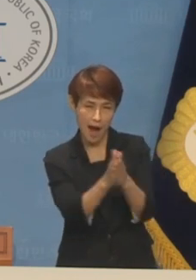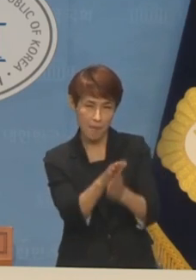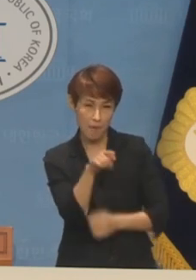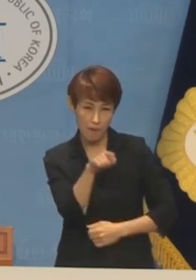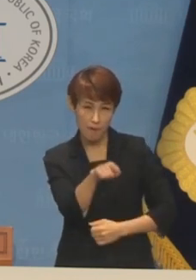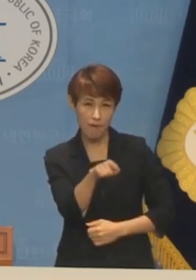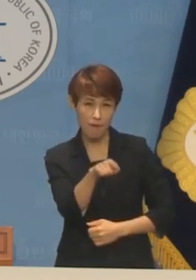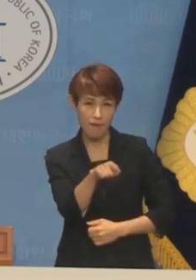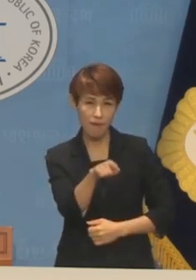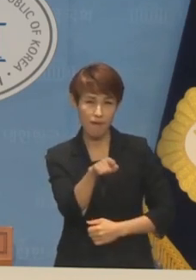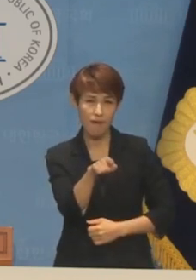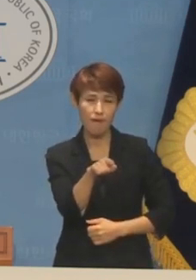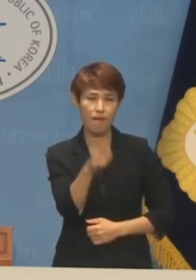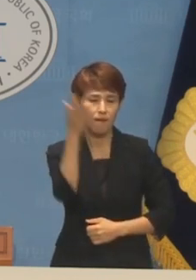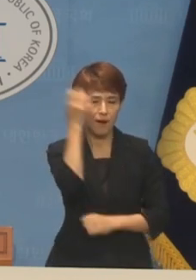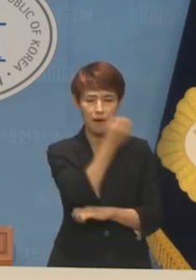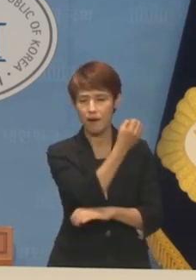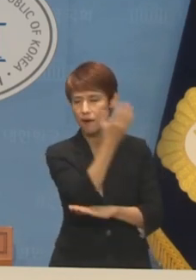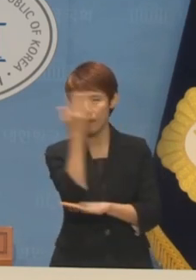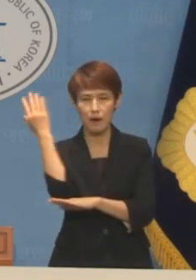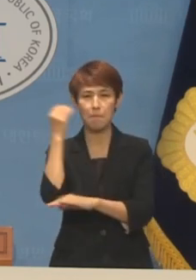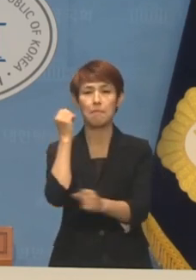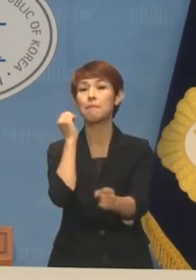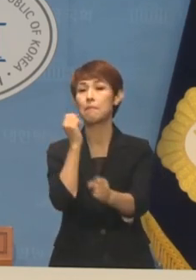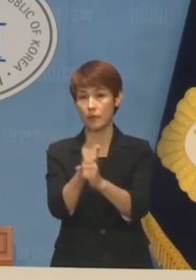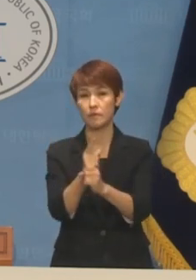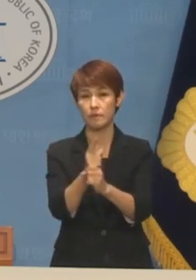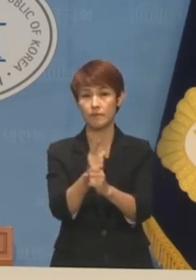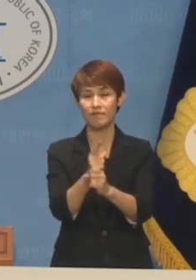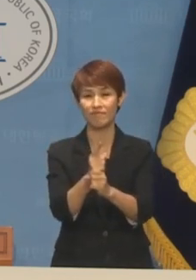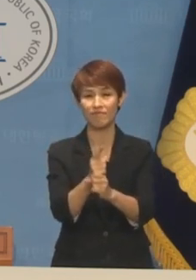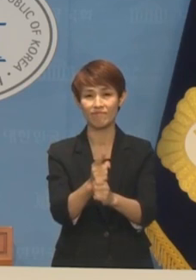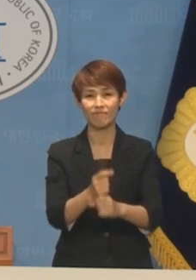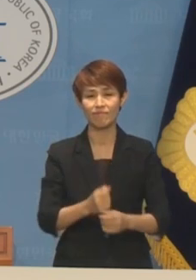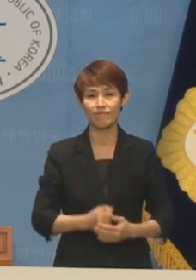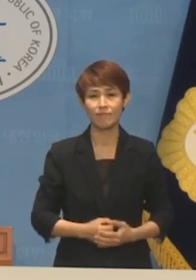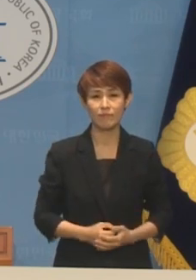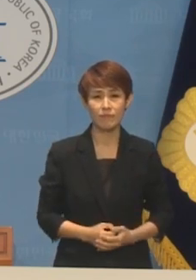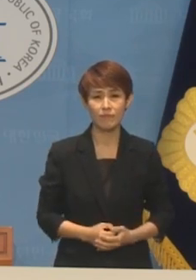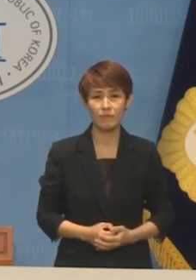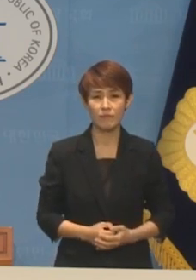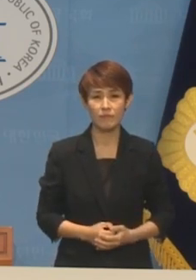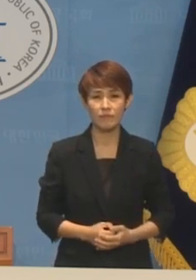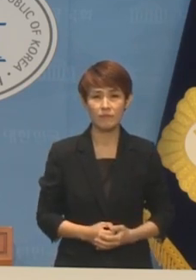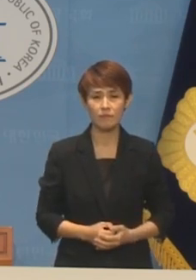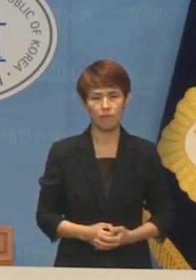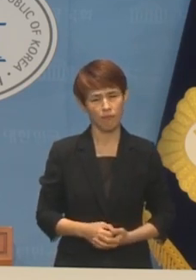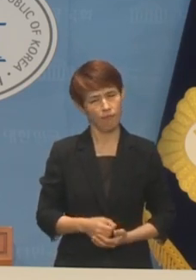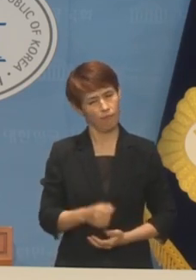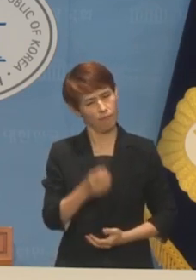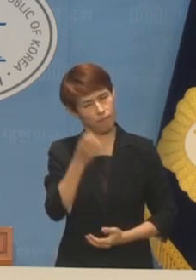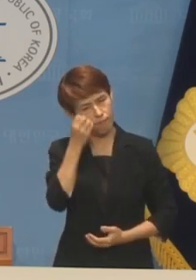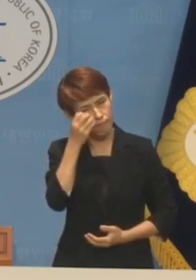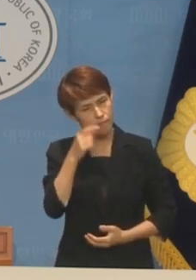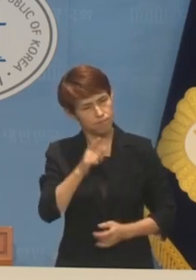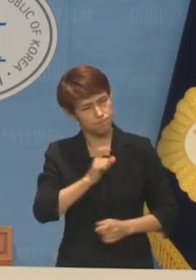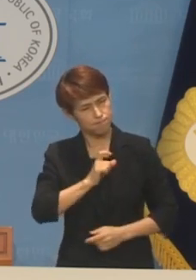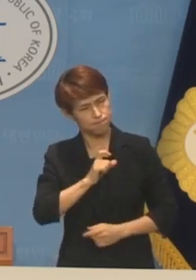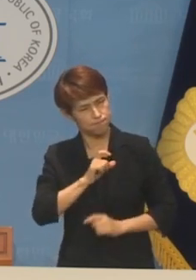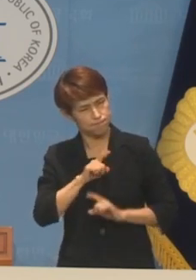여러 언론들을 통해 보도된 바 있습니다. 이 모든 의혹과 비리의